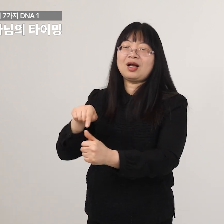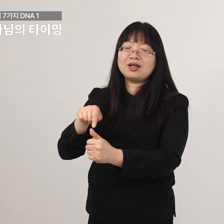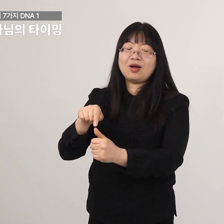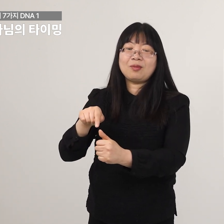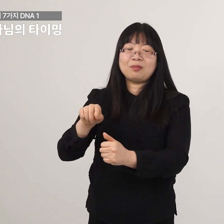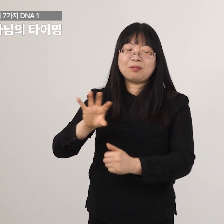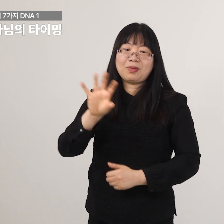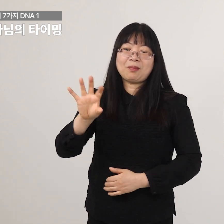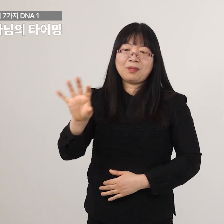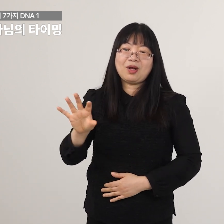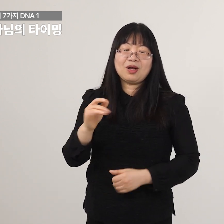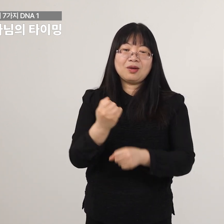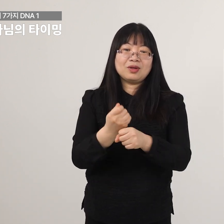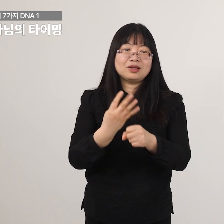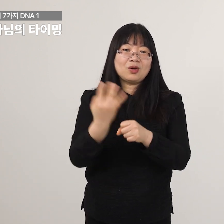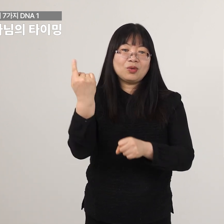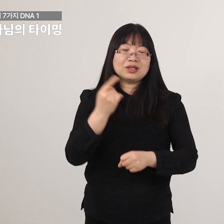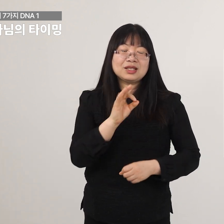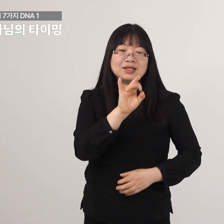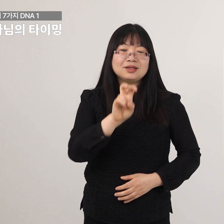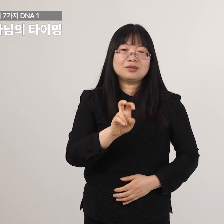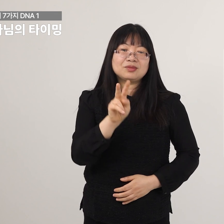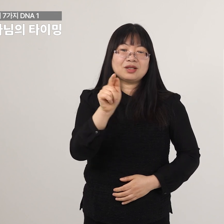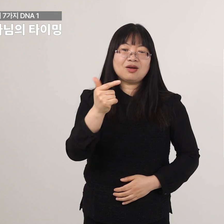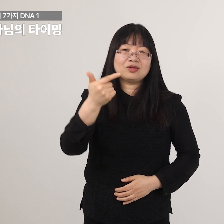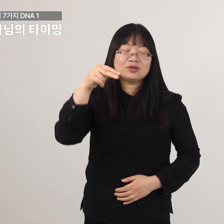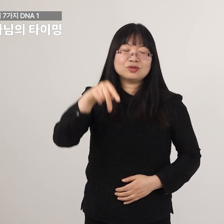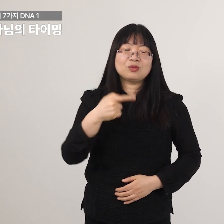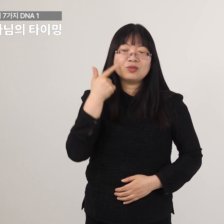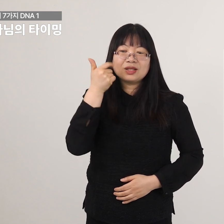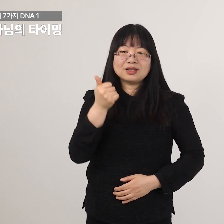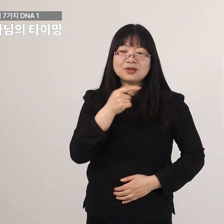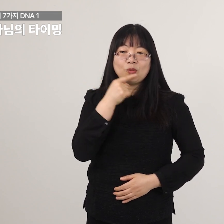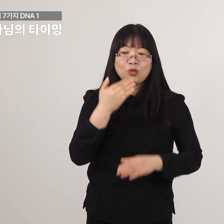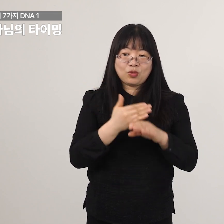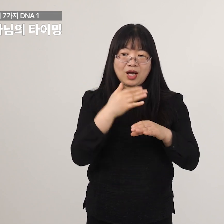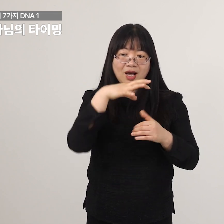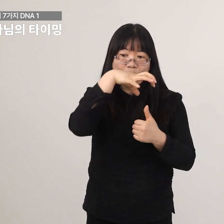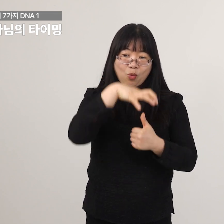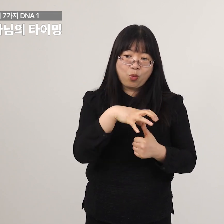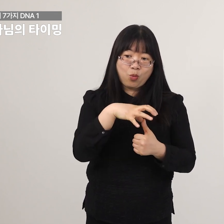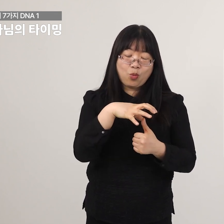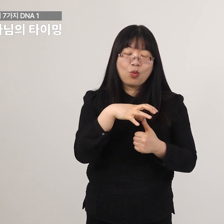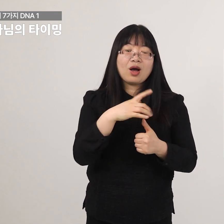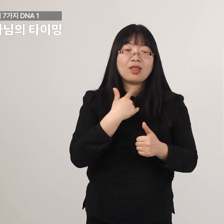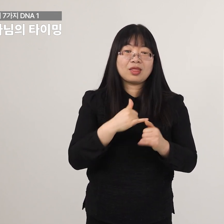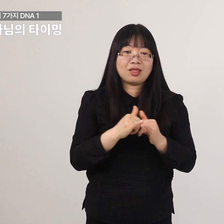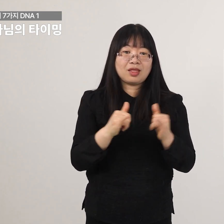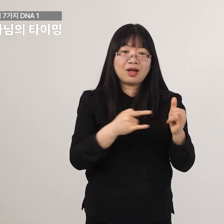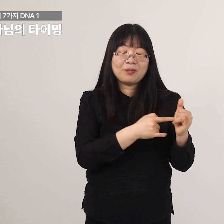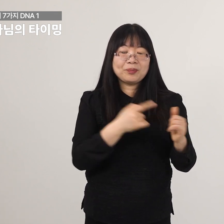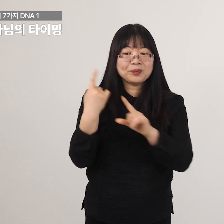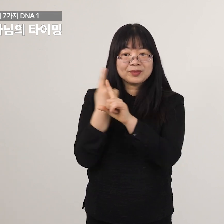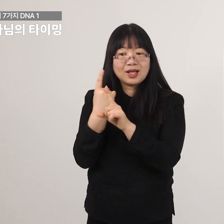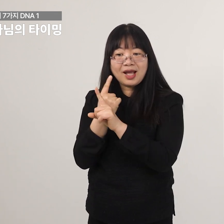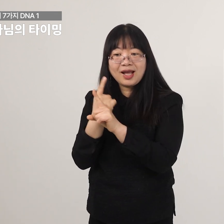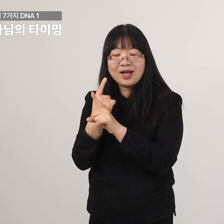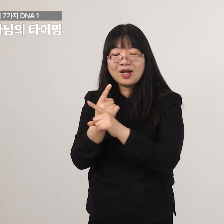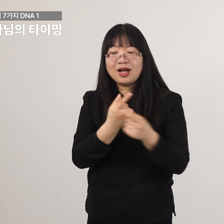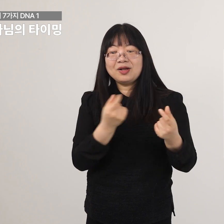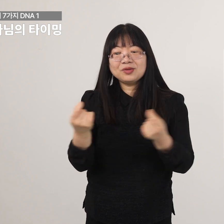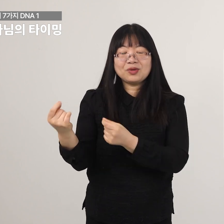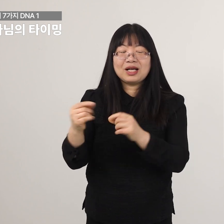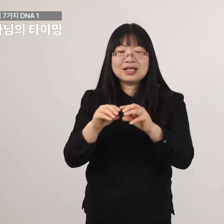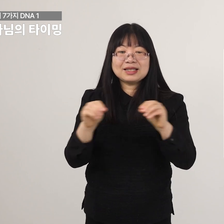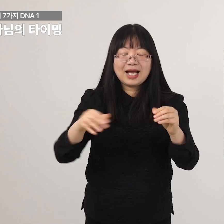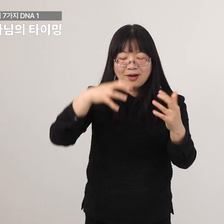여기 몇 년 전 오셔서 간증했던 이면수 목사님, 북한에서 옥료되었던 그분이 매일 똑같은